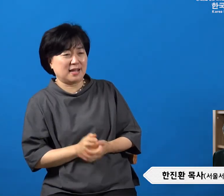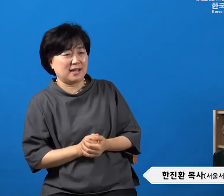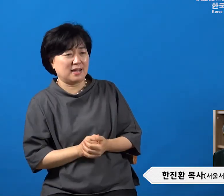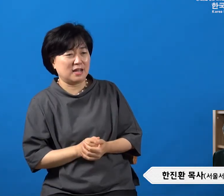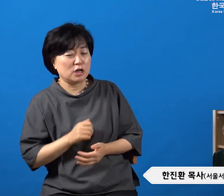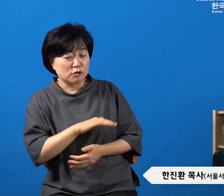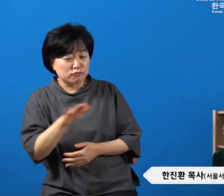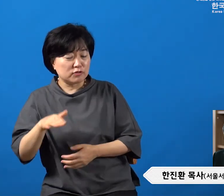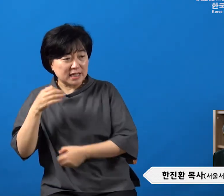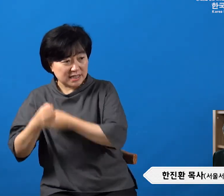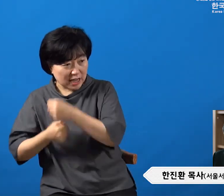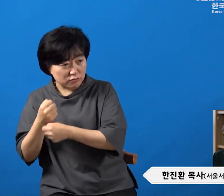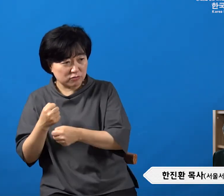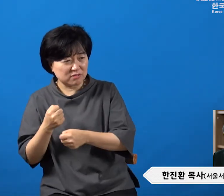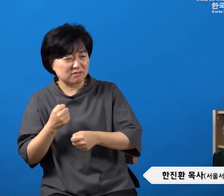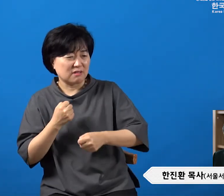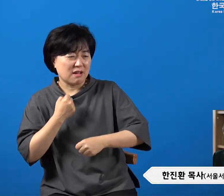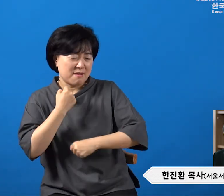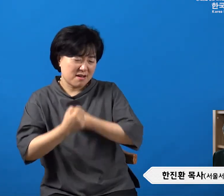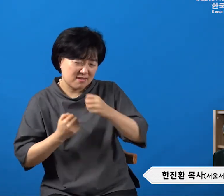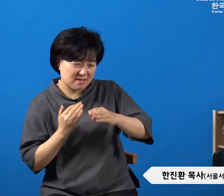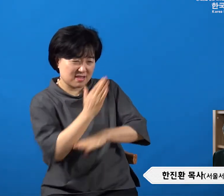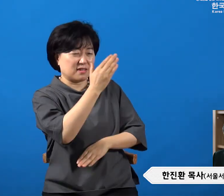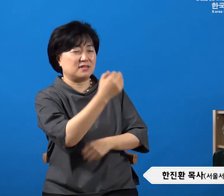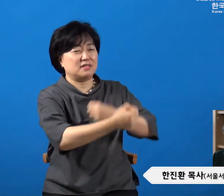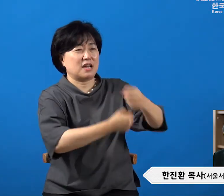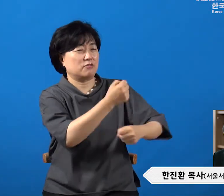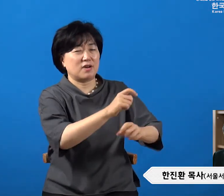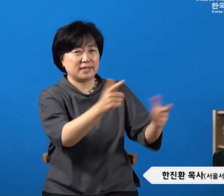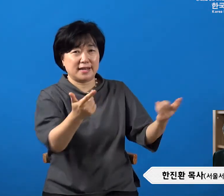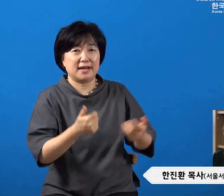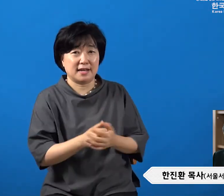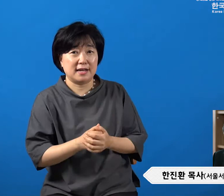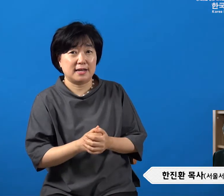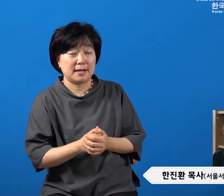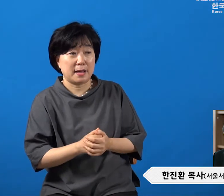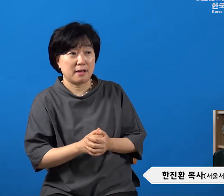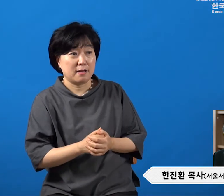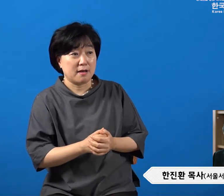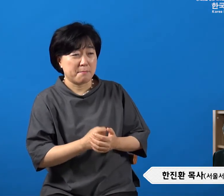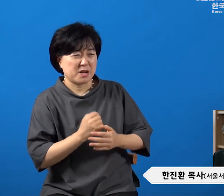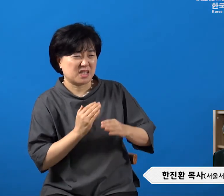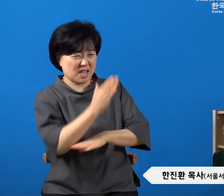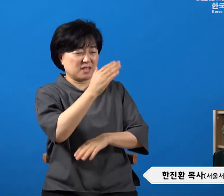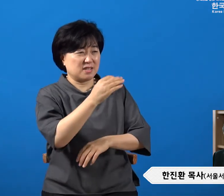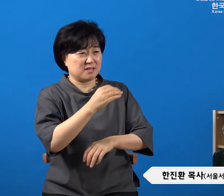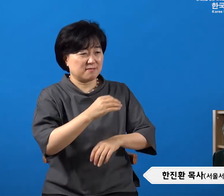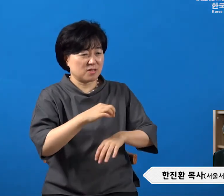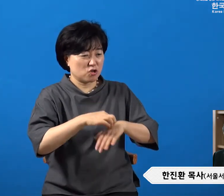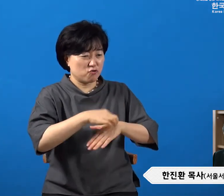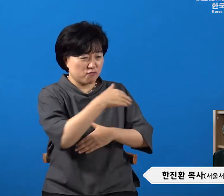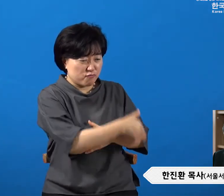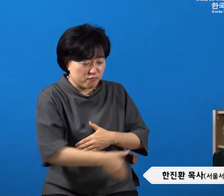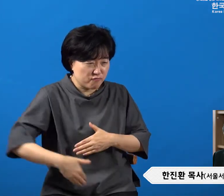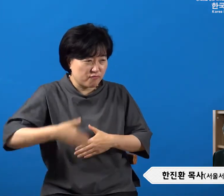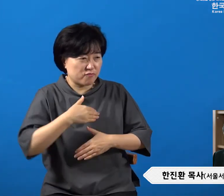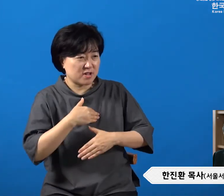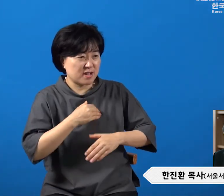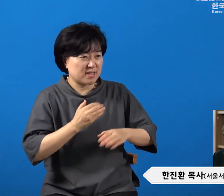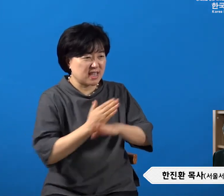아니다. 우리의 자유는 방탕의 자유가 아니라 오히려 방탕을